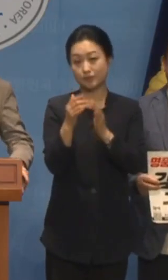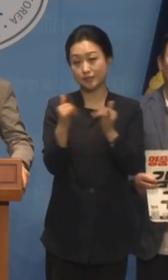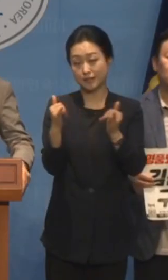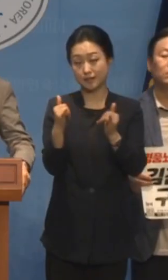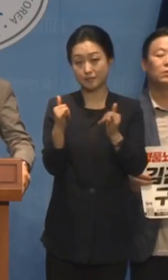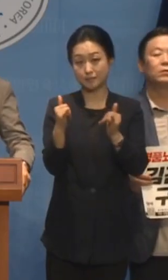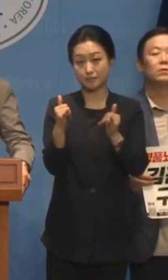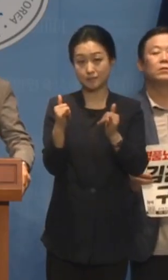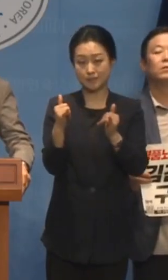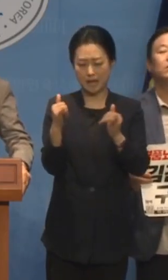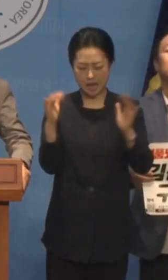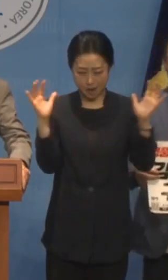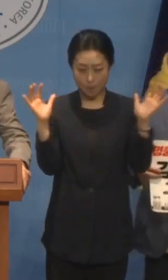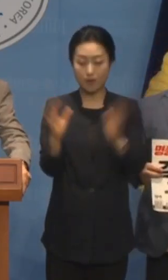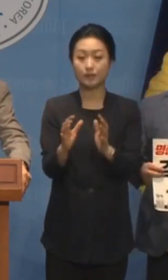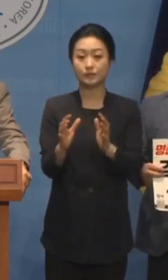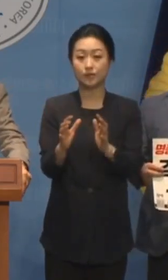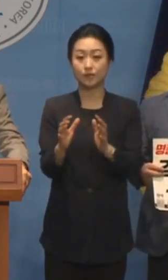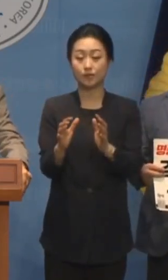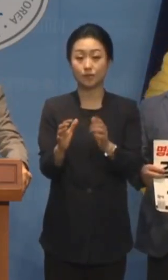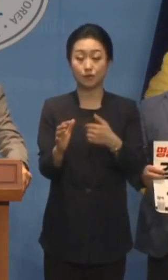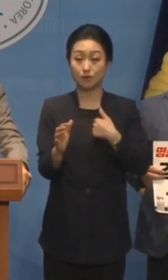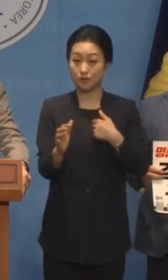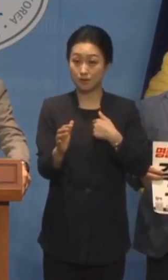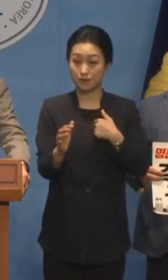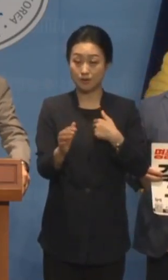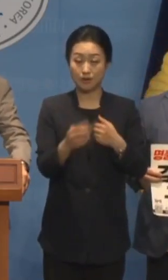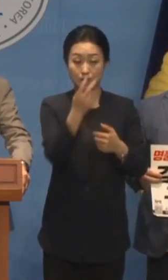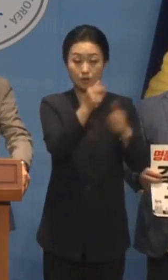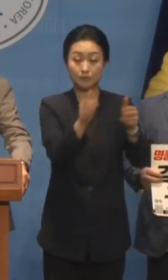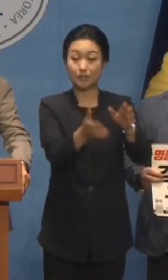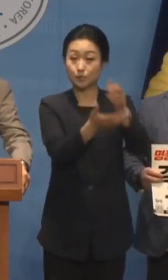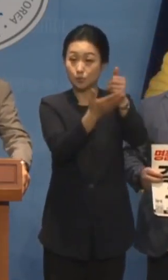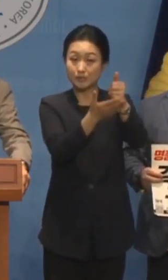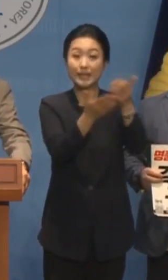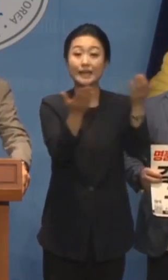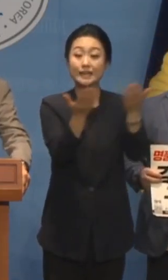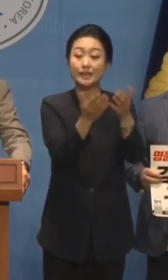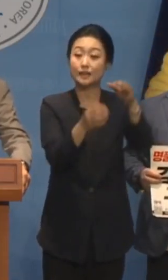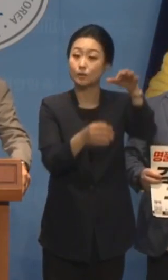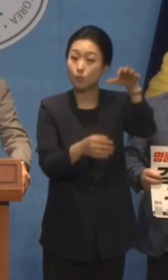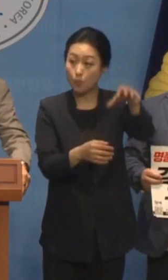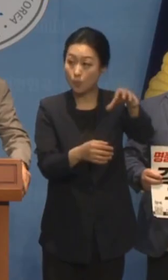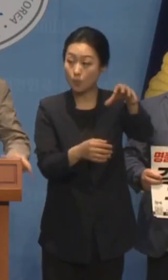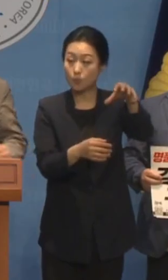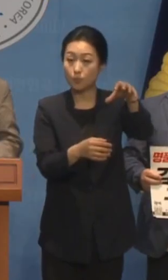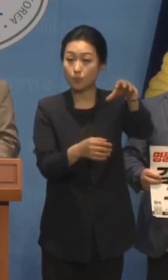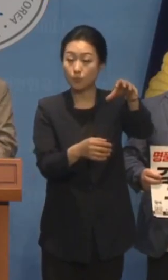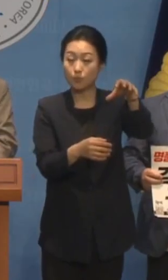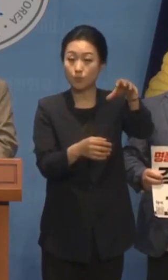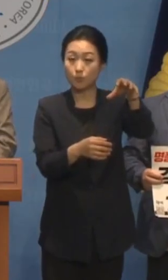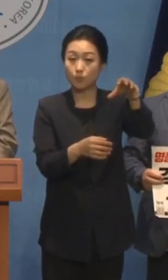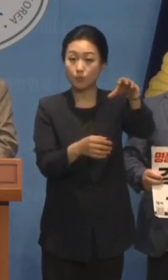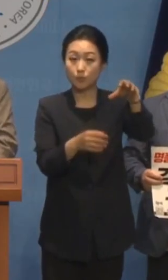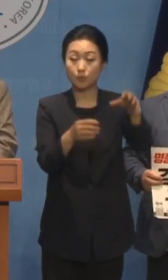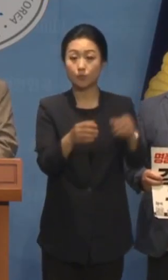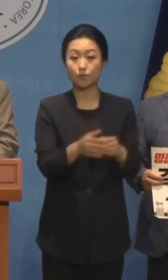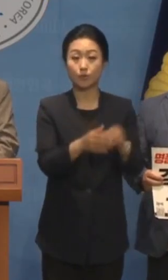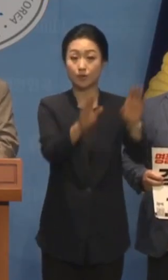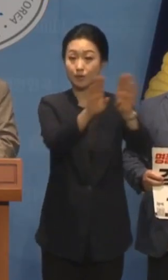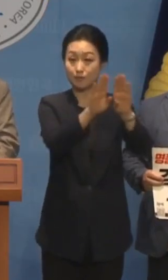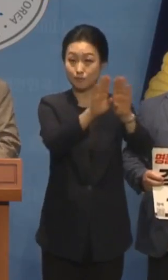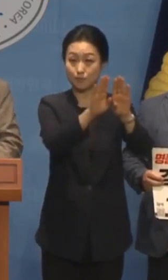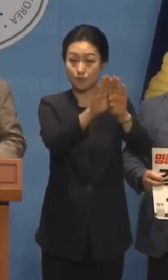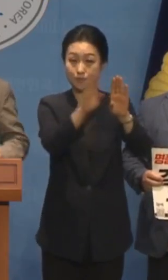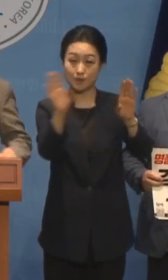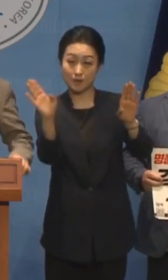경비들이 총동원되어 이원석 총장이 근무하는 이 청사 정문이